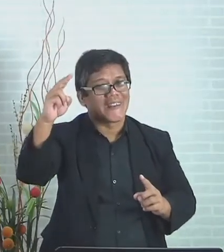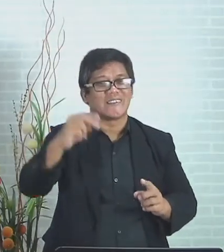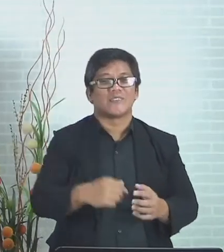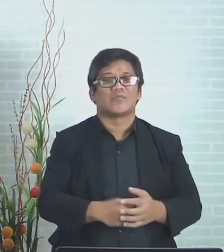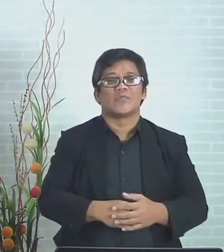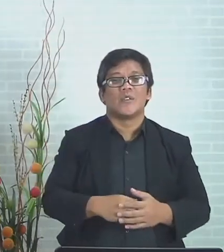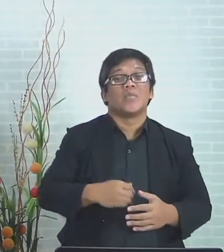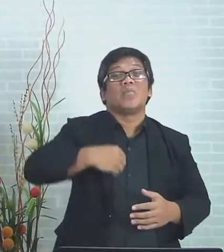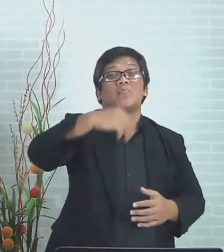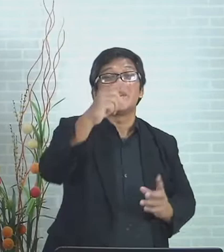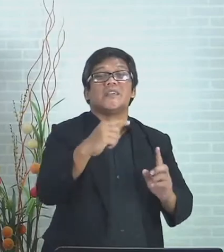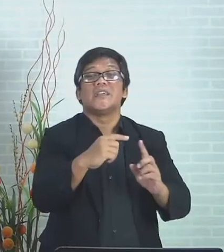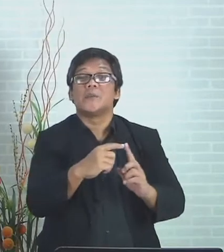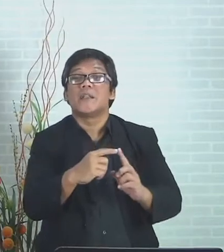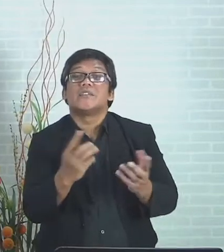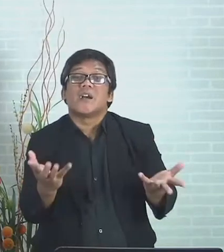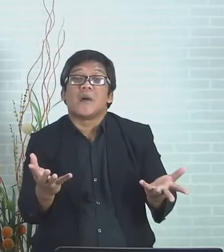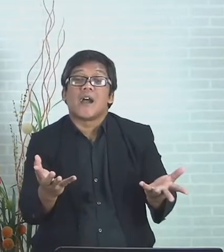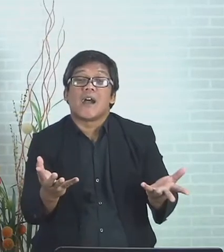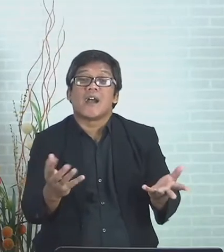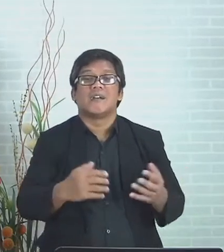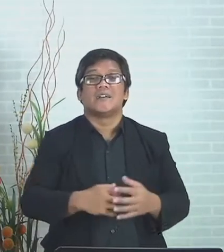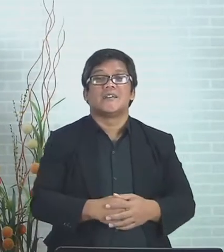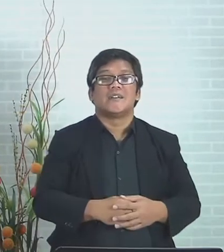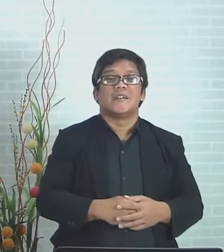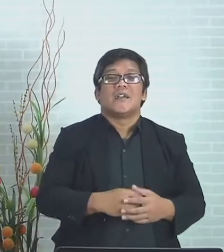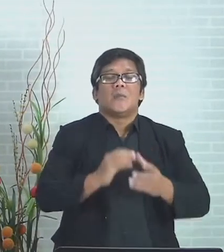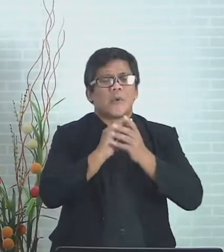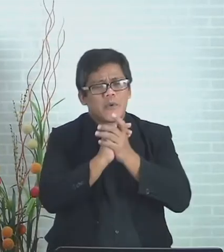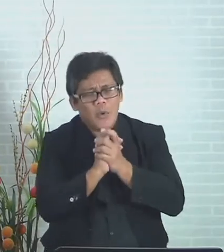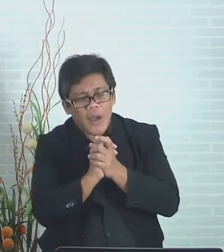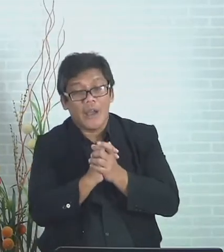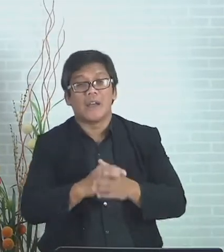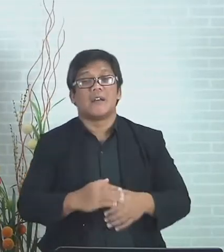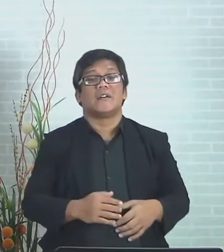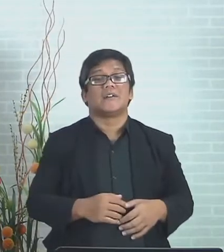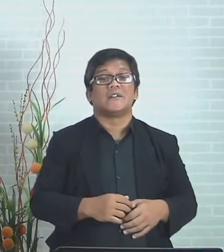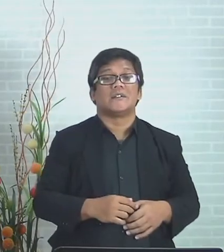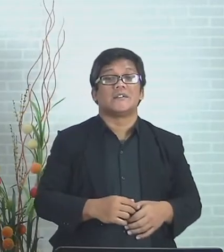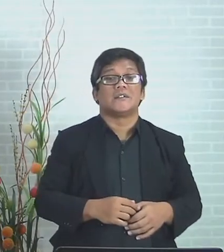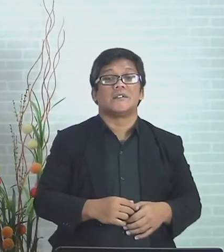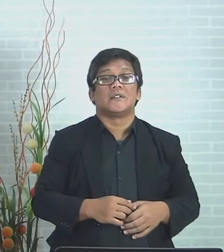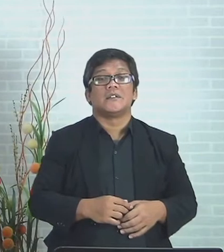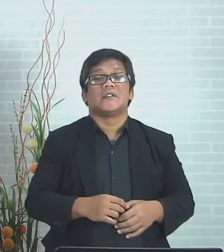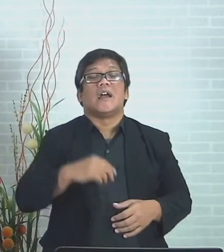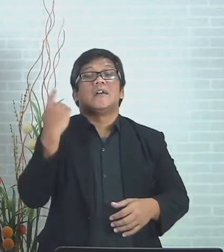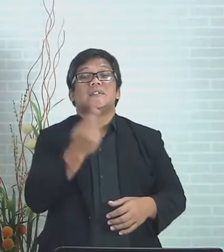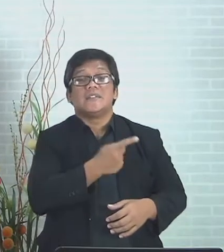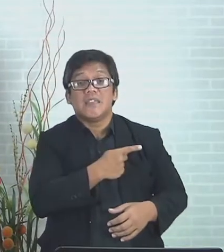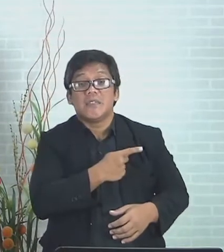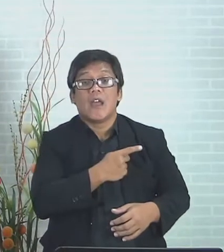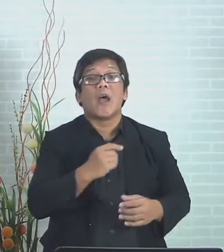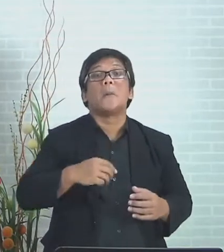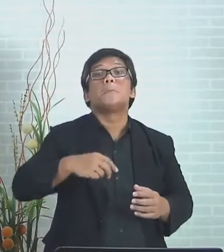dia harus datang ke mananya harus berdoa Kemana dia harus lari Dikatakan lagi sini bawa ke sanalah orang